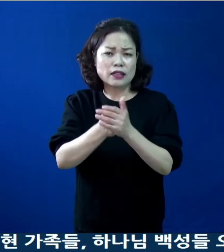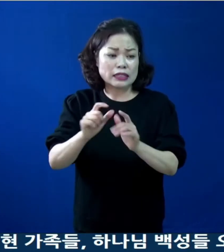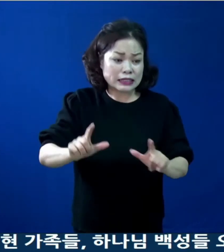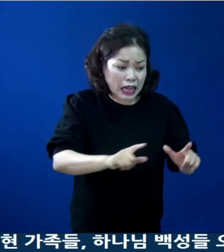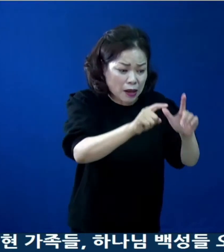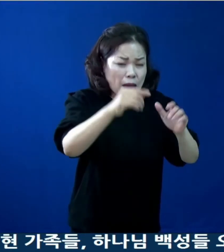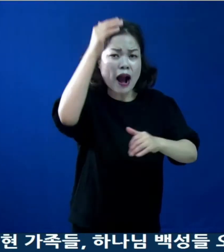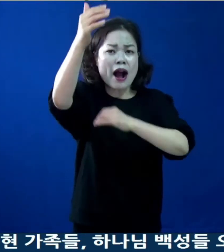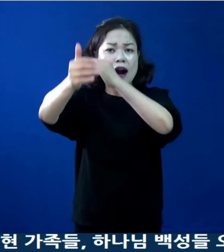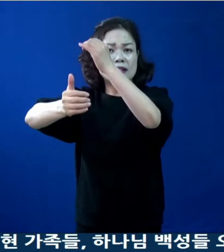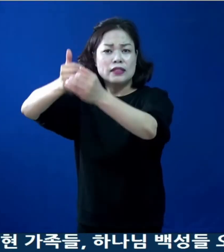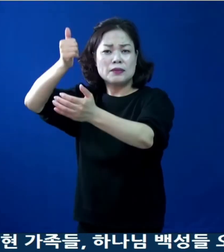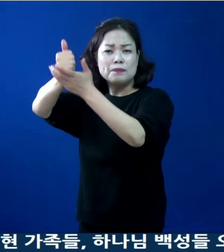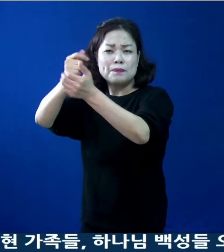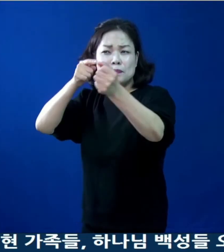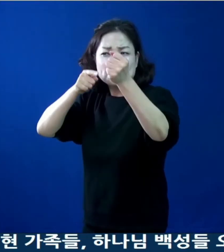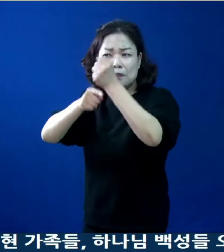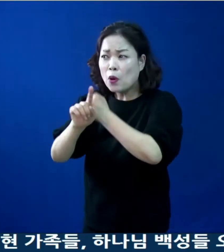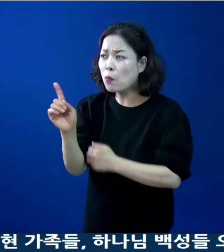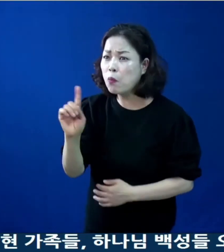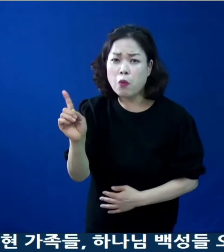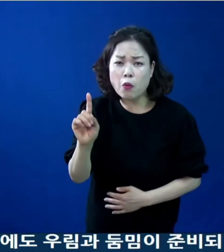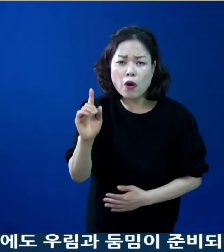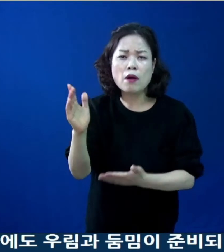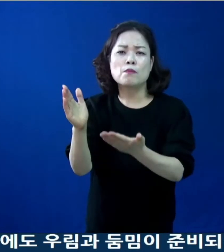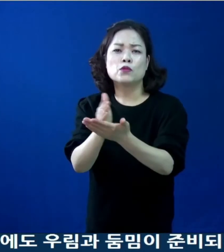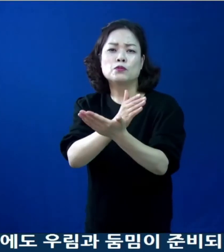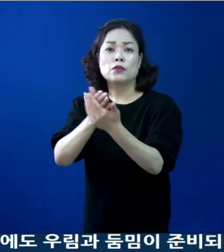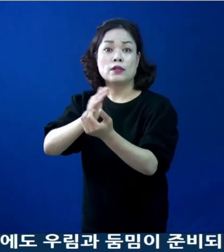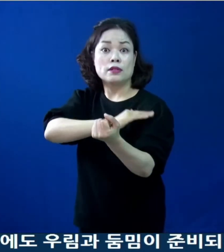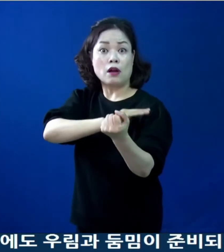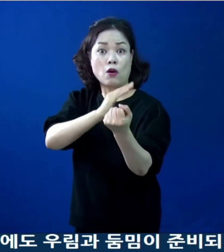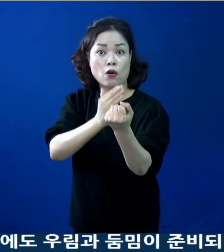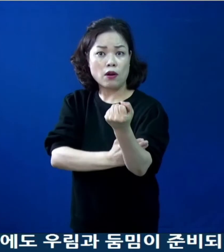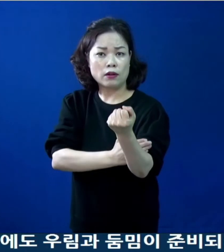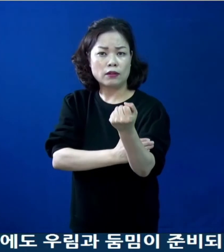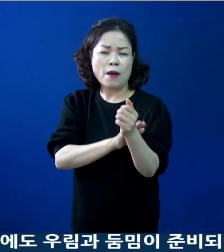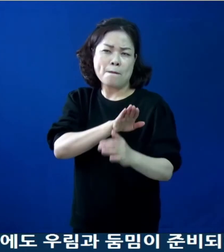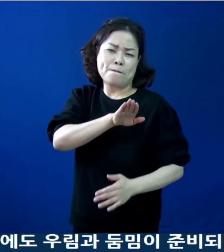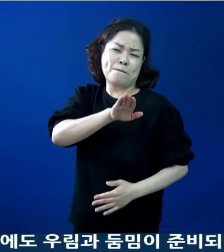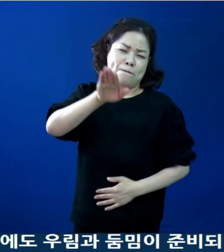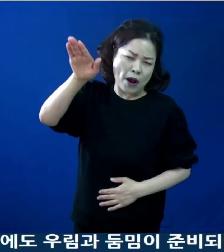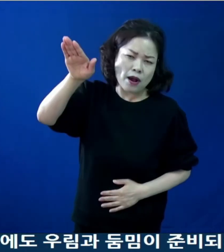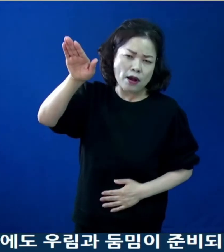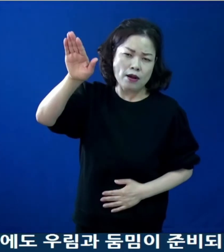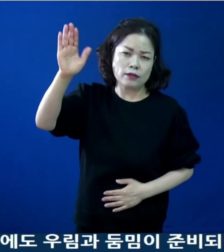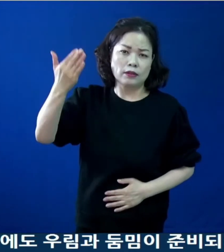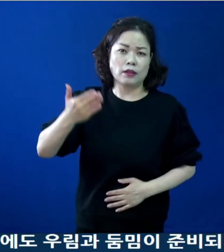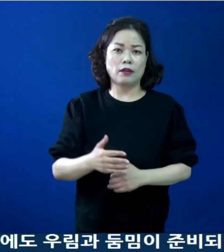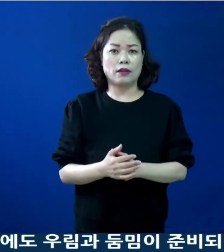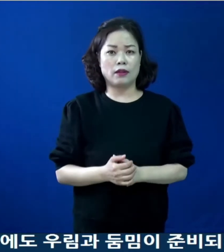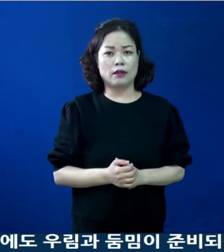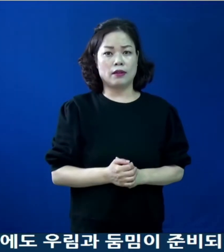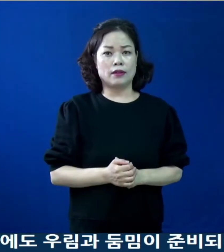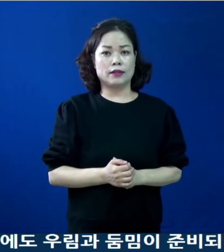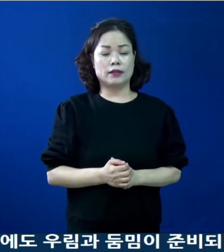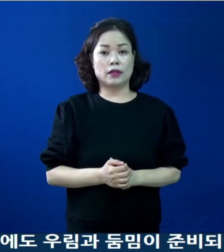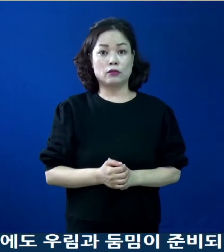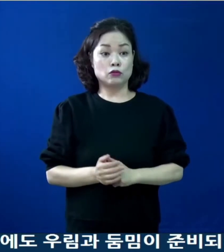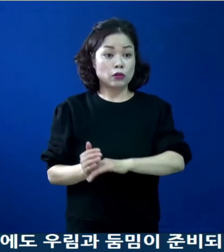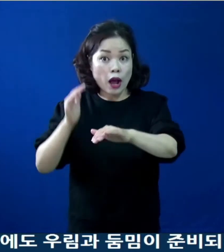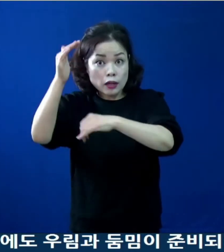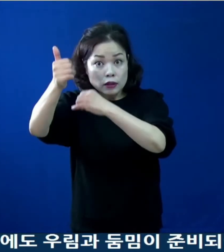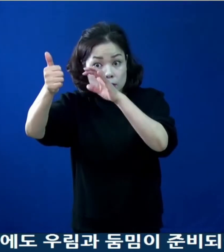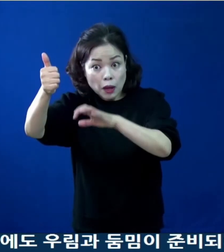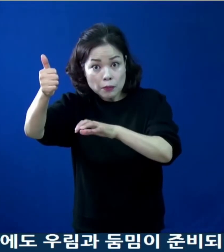더 하나님의 뜻이 무엇인지를 분별하는 분별력이 향상되어지는 줄로 믿습니다. 그래서 우리가 하나님